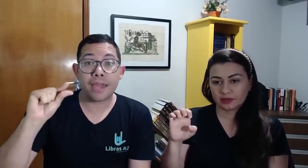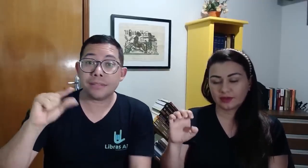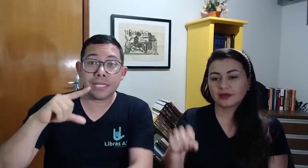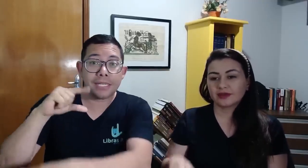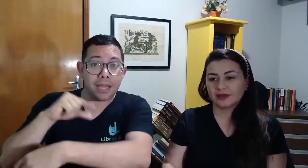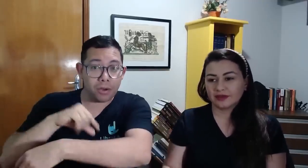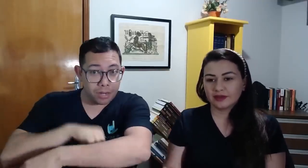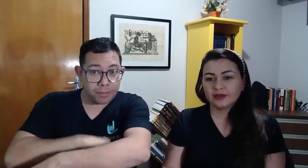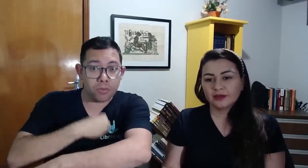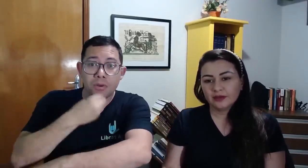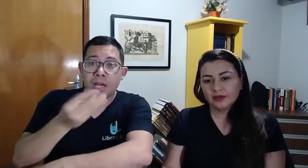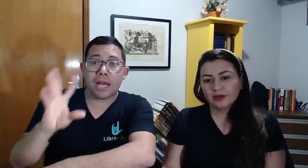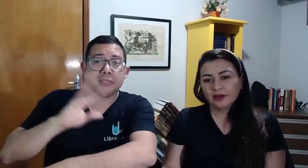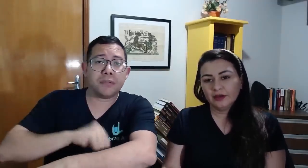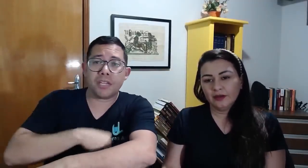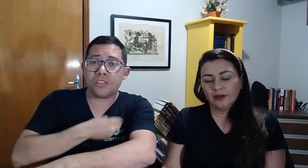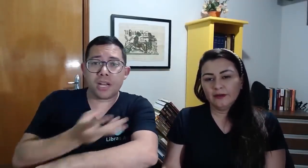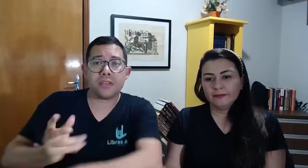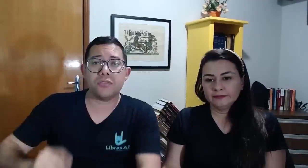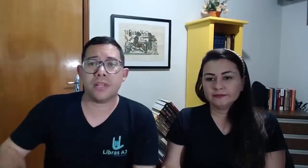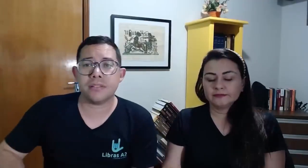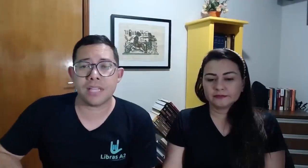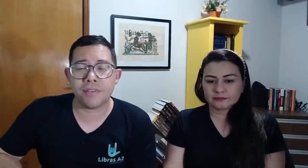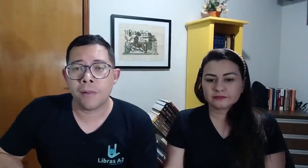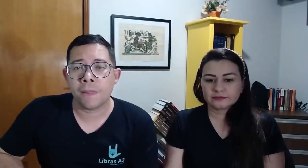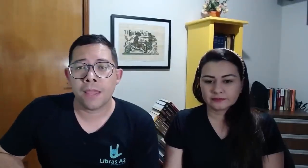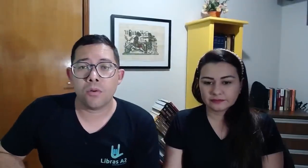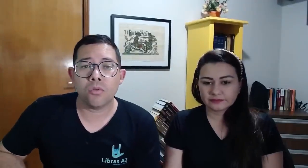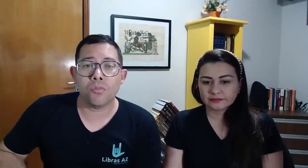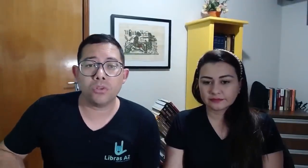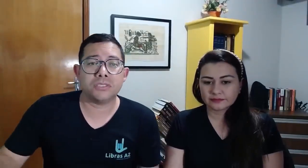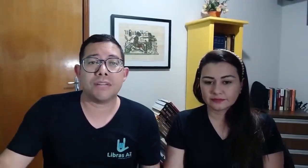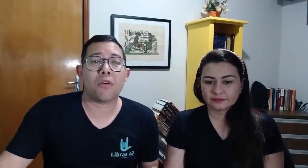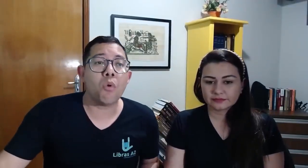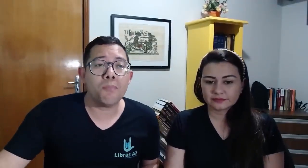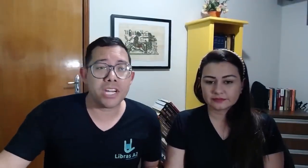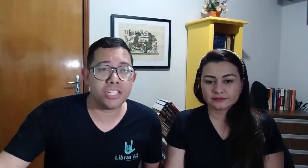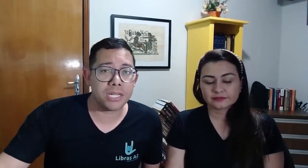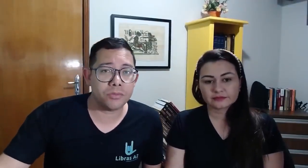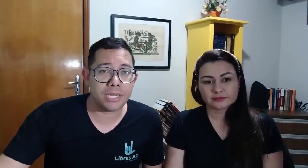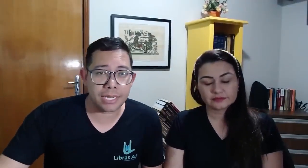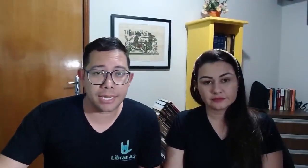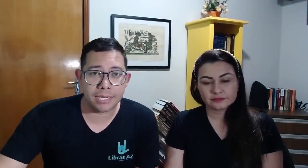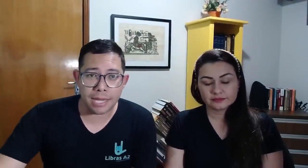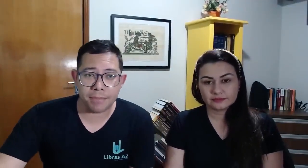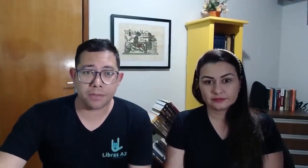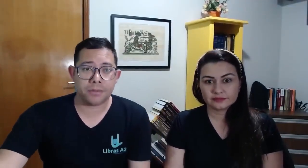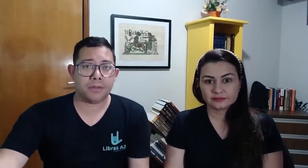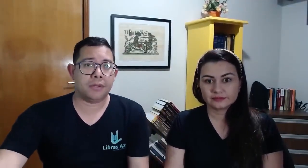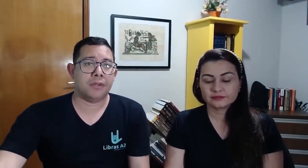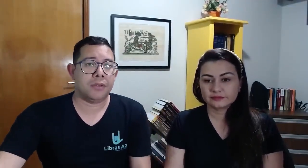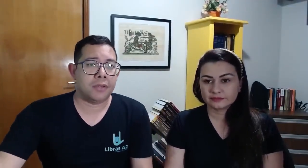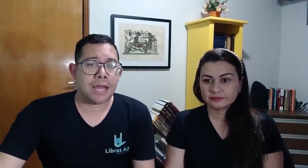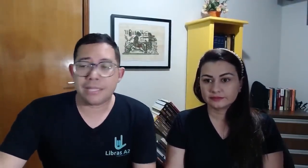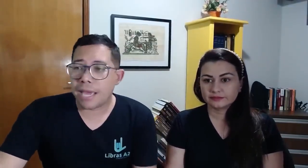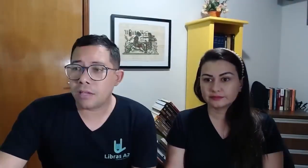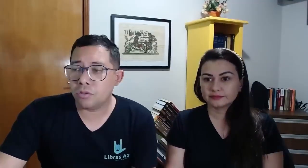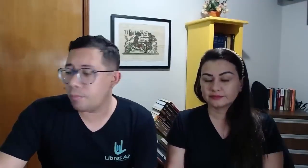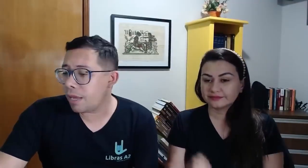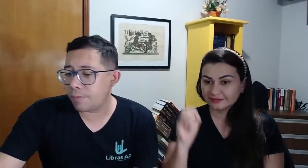essa a ideia, ó. Ela pegou a semente. Era isso que ela estava, o moço estava compartilhando ali naquele caminho. Até aí, tudo bem,